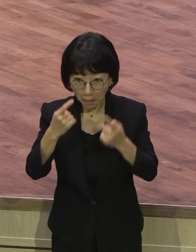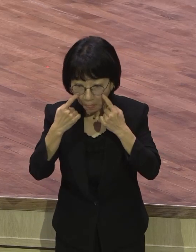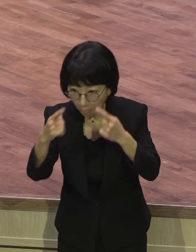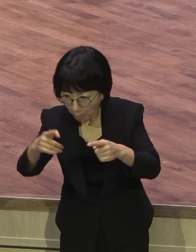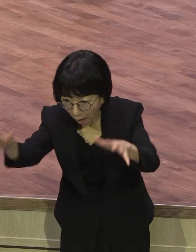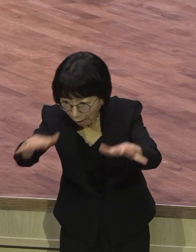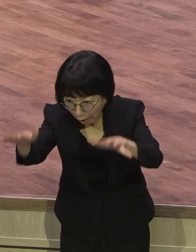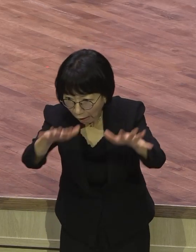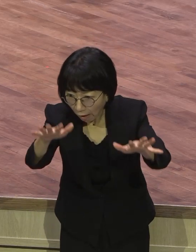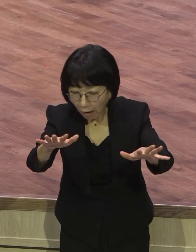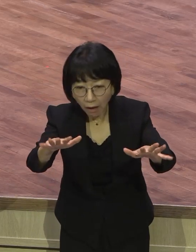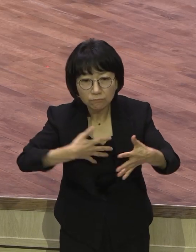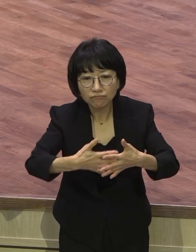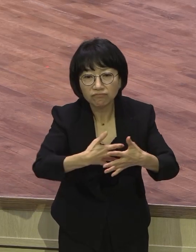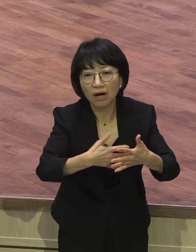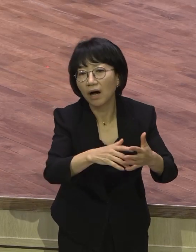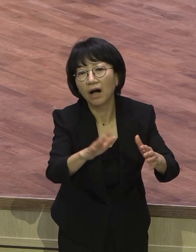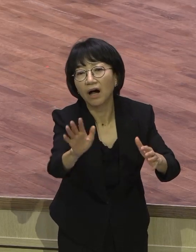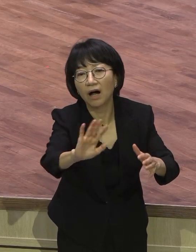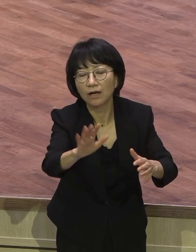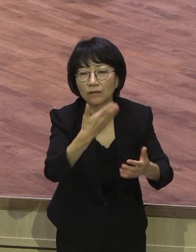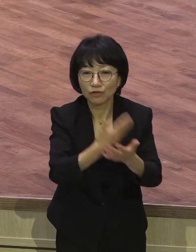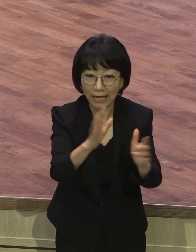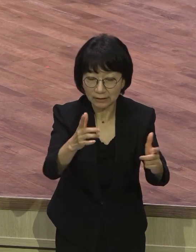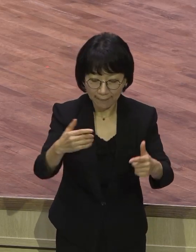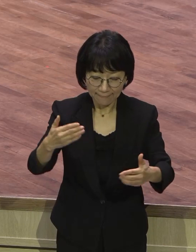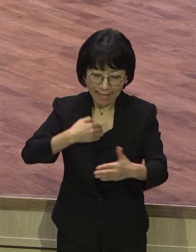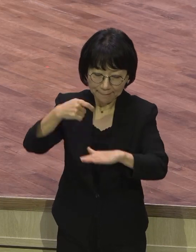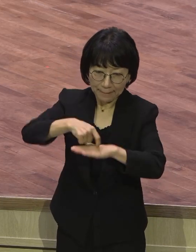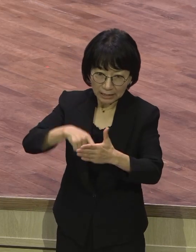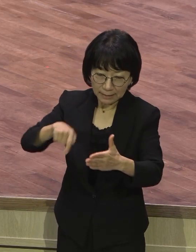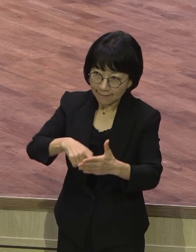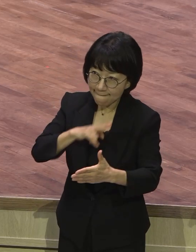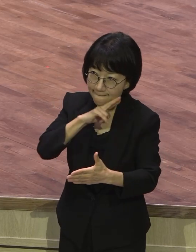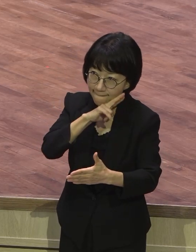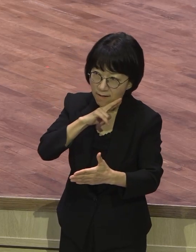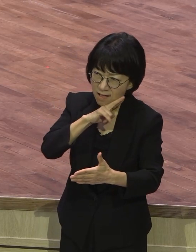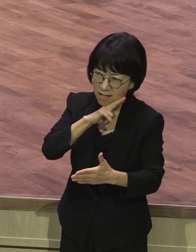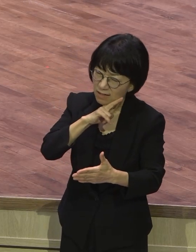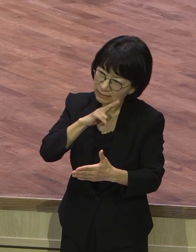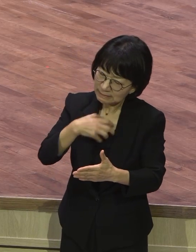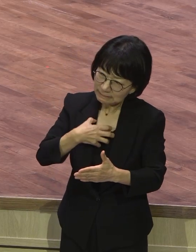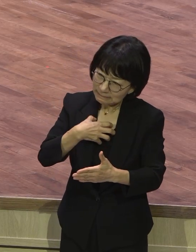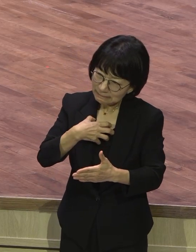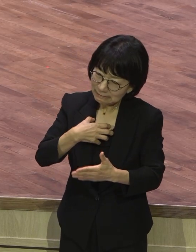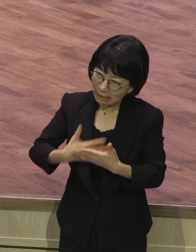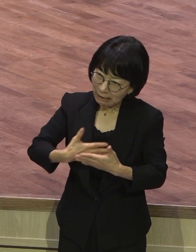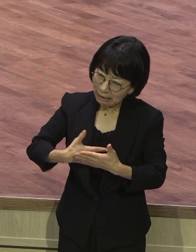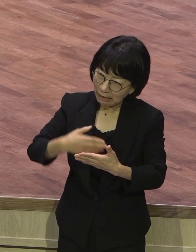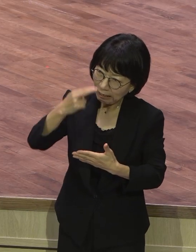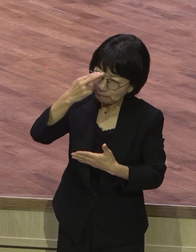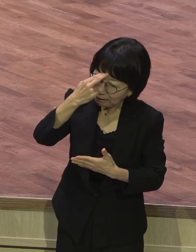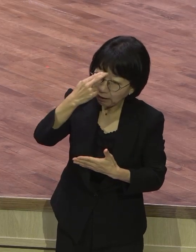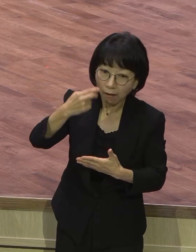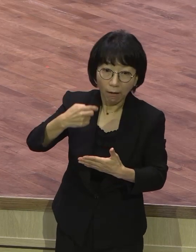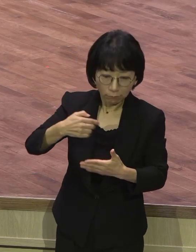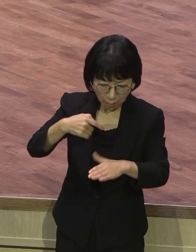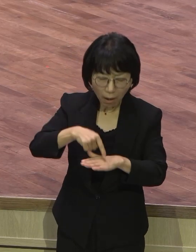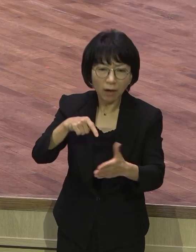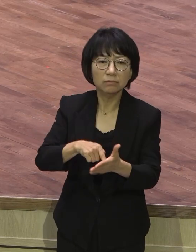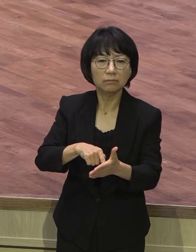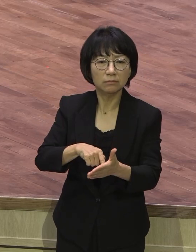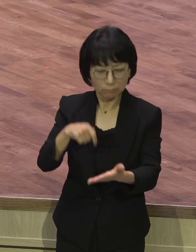아니에요 지금 내 안에 있는 부실의 광풍이 더 문제라고요 염려 걱정 불안 조종 불신 이게